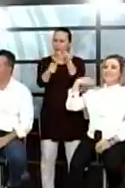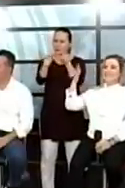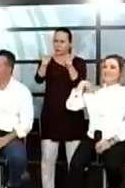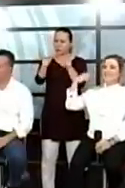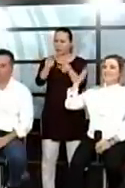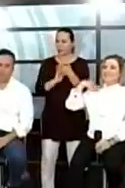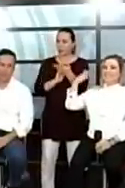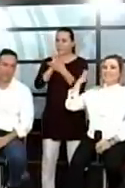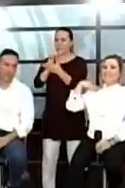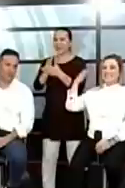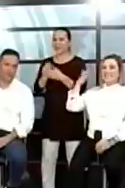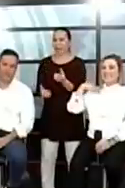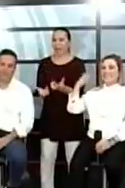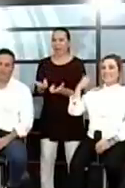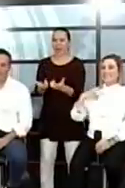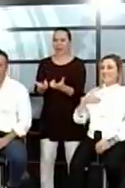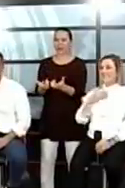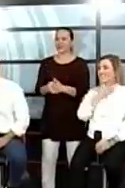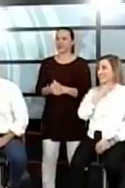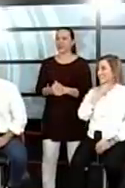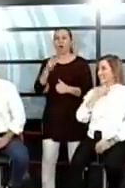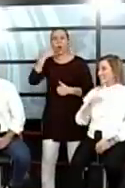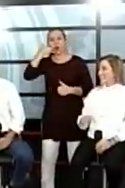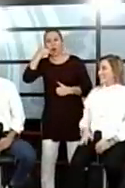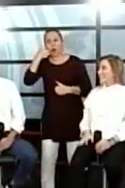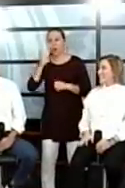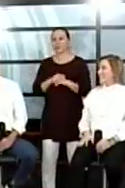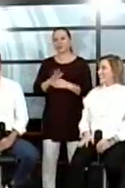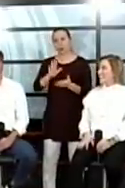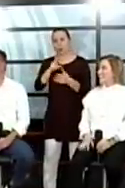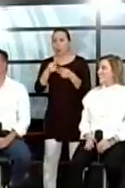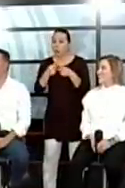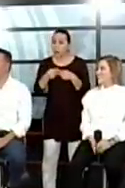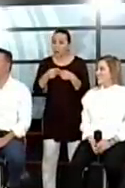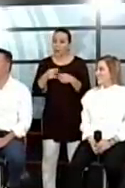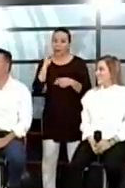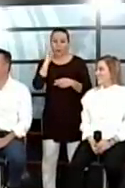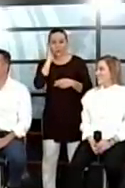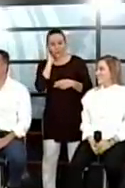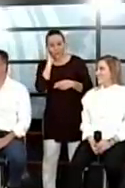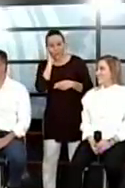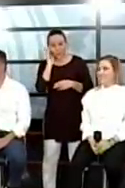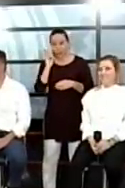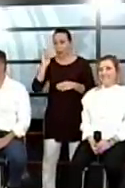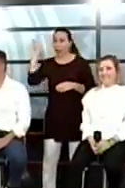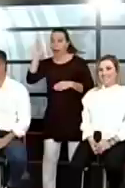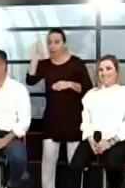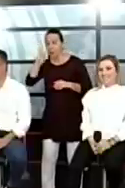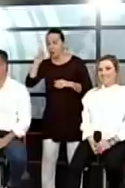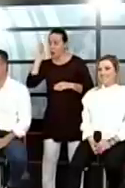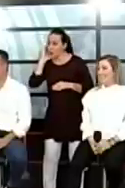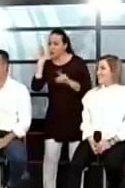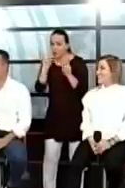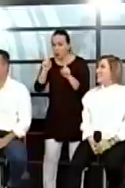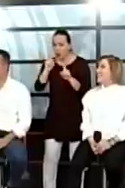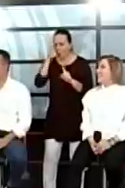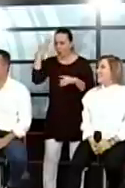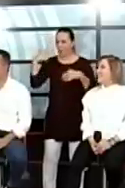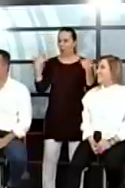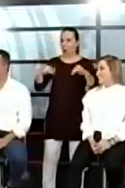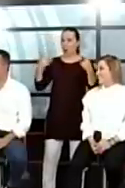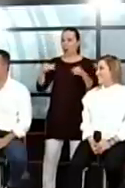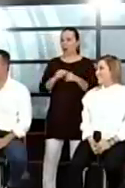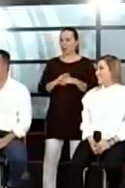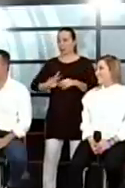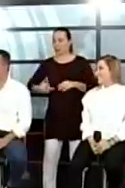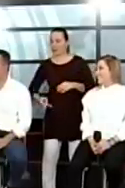vuelvan. O se vayan con el teléfono ahí, cuidado con el teléfono, no van a entrar al baño con el teléfono, eso pasan muchos accidentes.